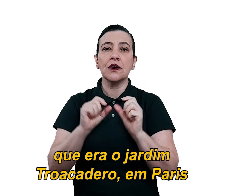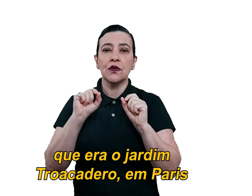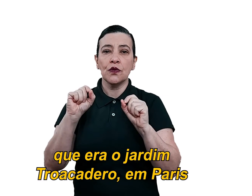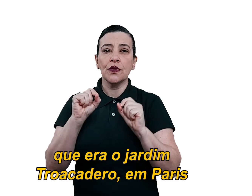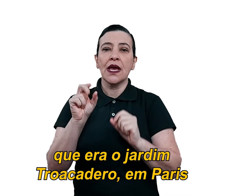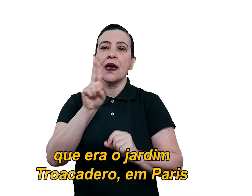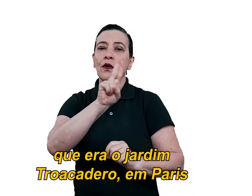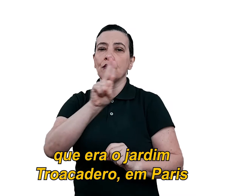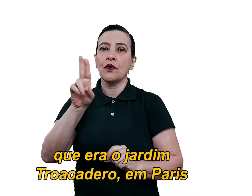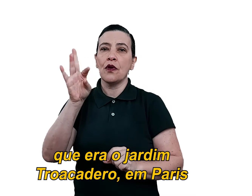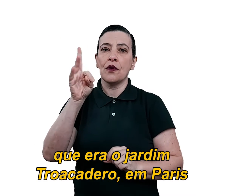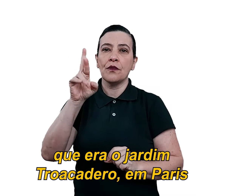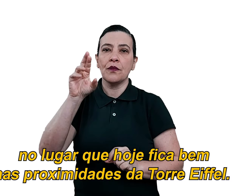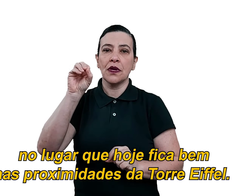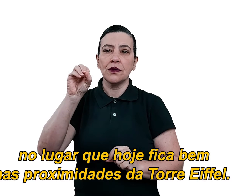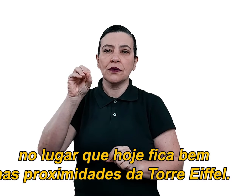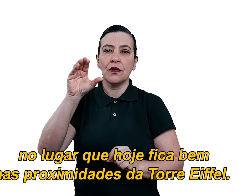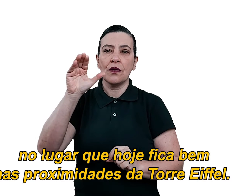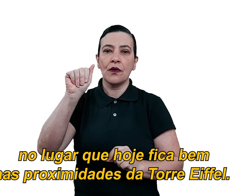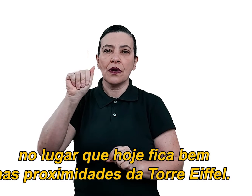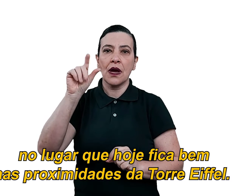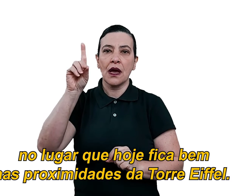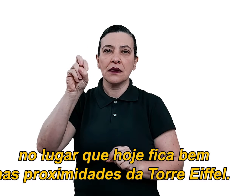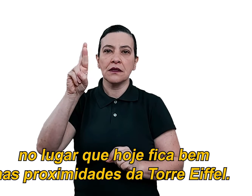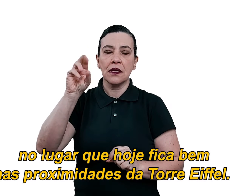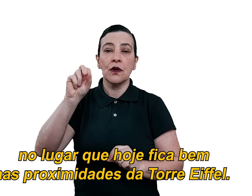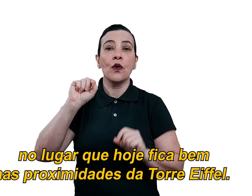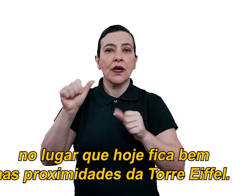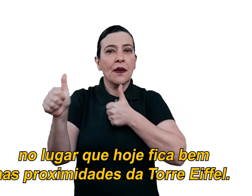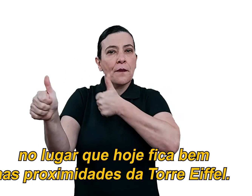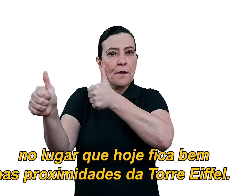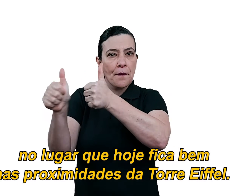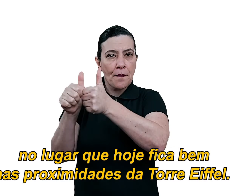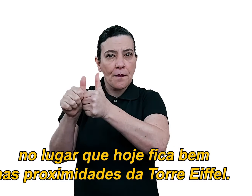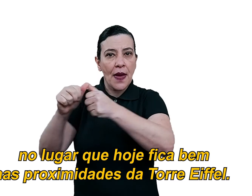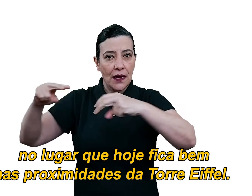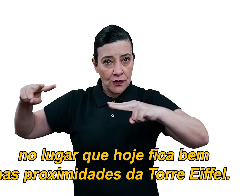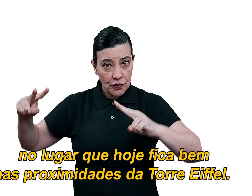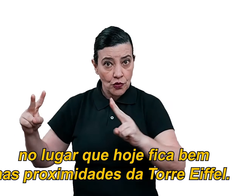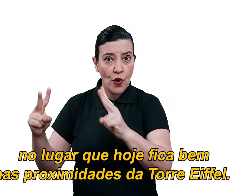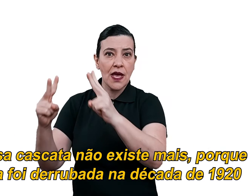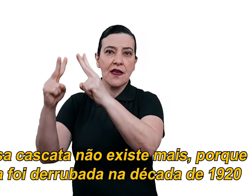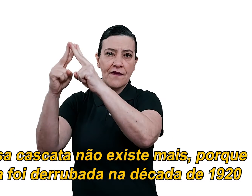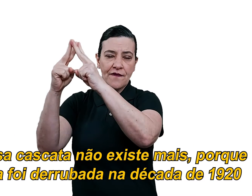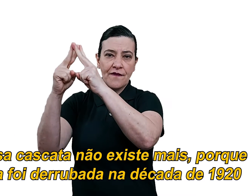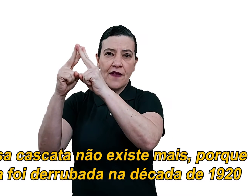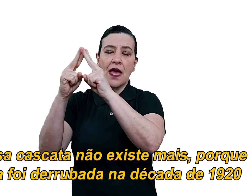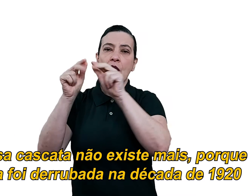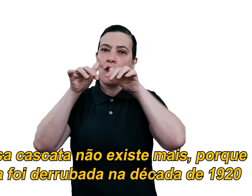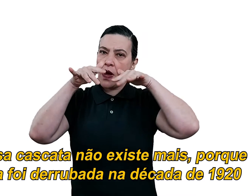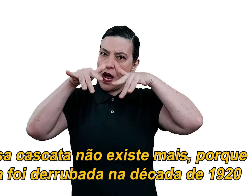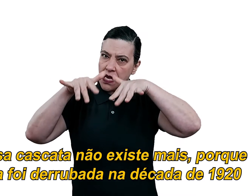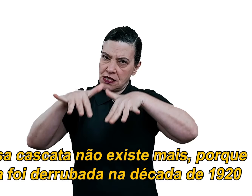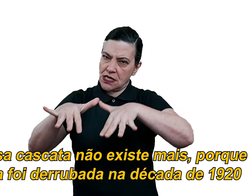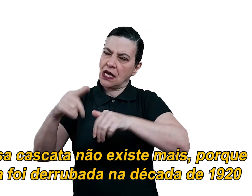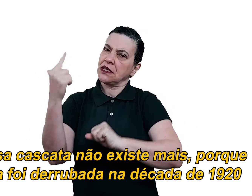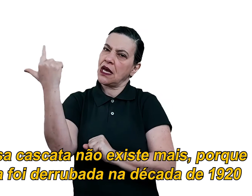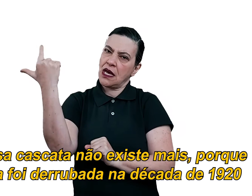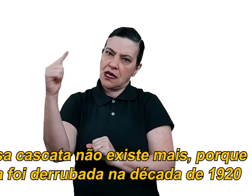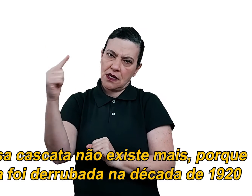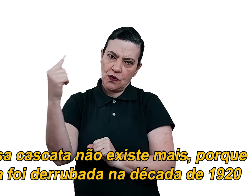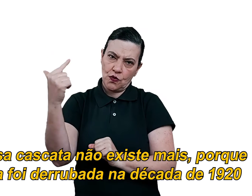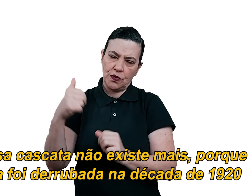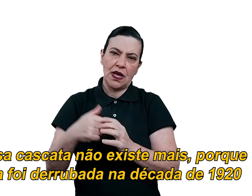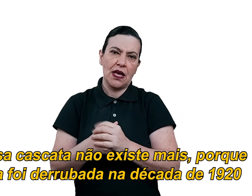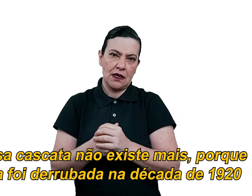do Trocadéro, em Paris, no lugar que hoje fica bem nas proximidades da Tour Eiffel. Essa cascata não existe mais,